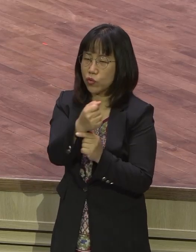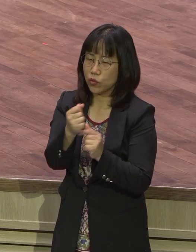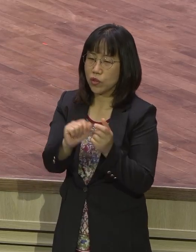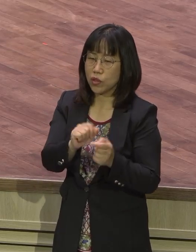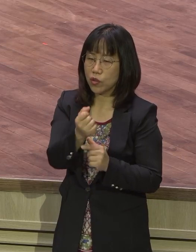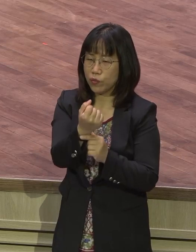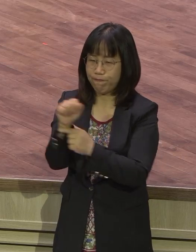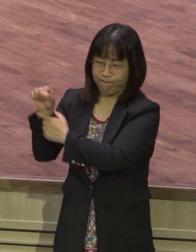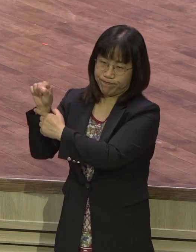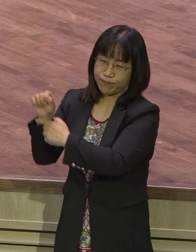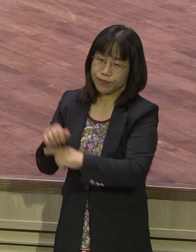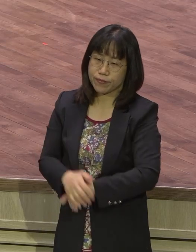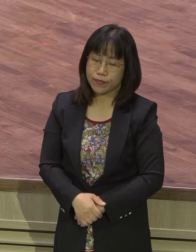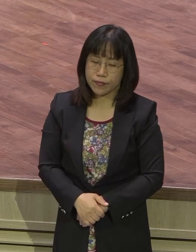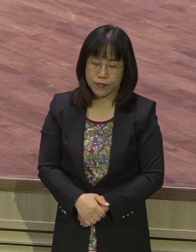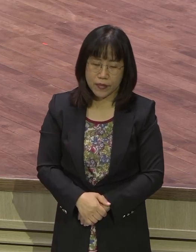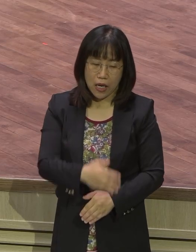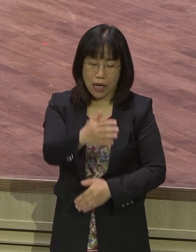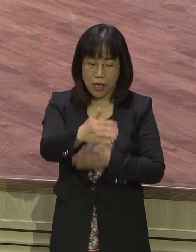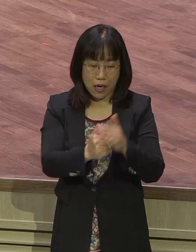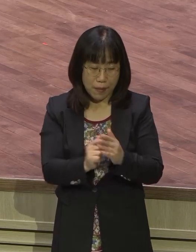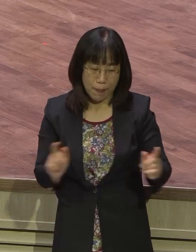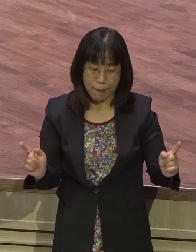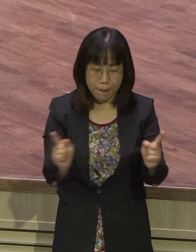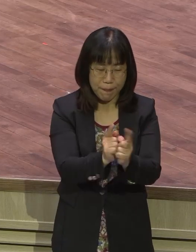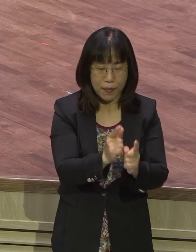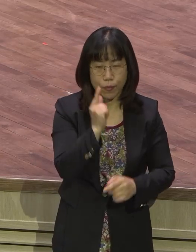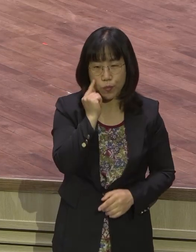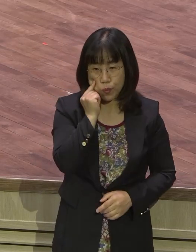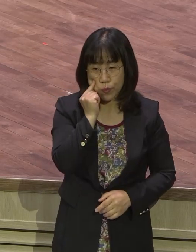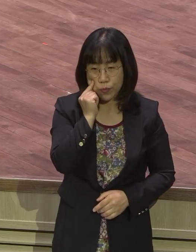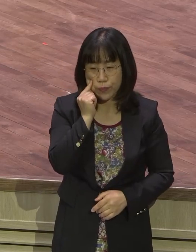소통할 수 통로가 없었어요. 정한이요.